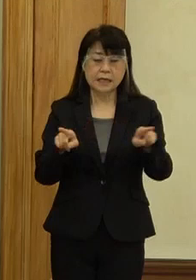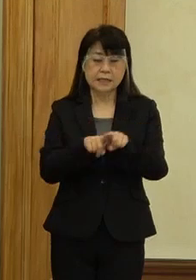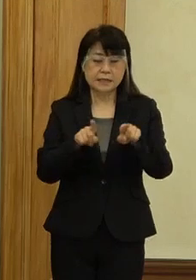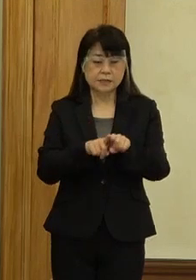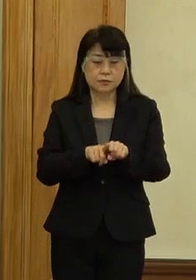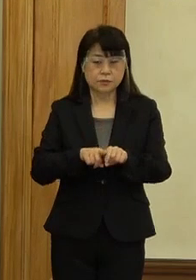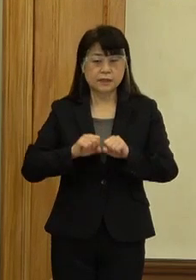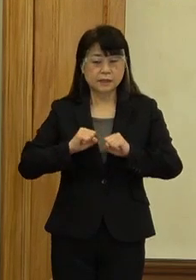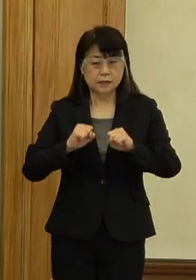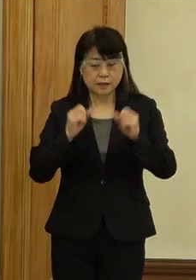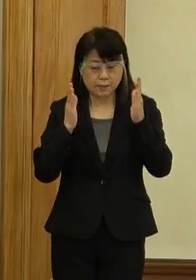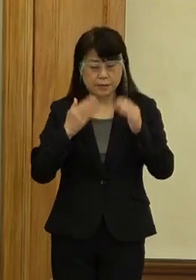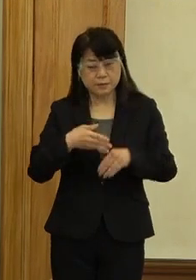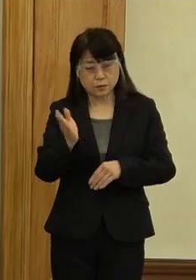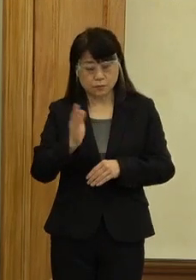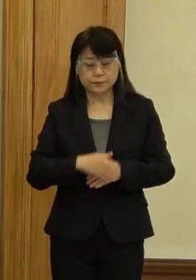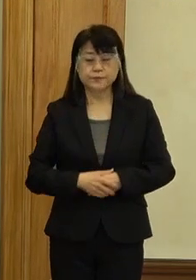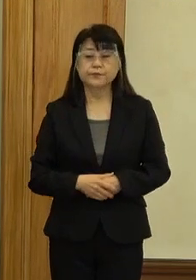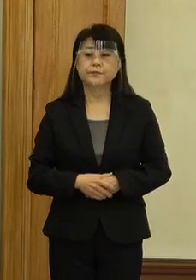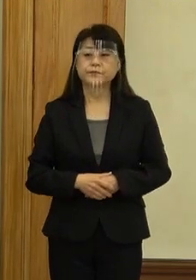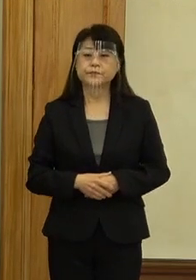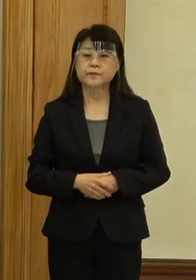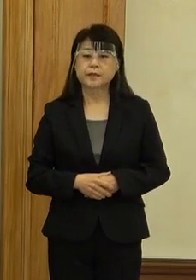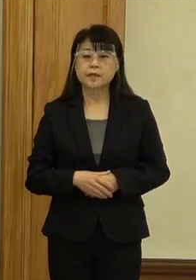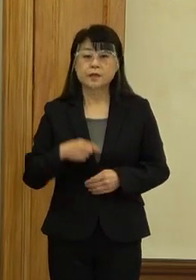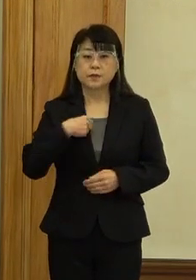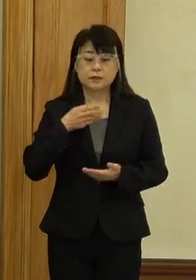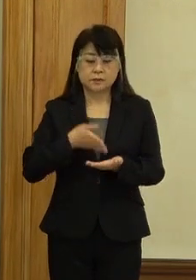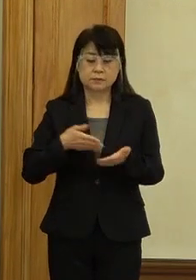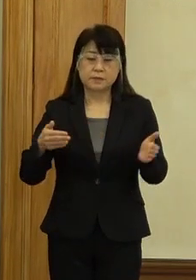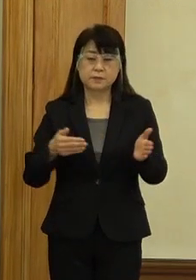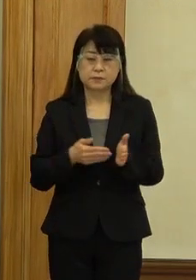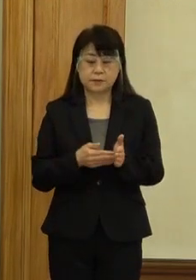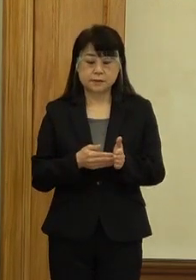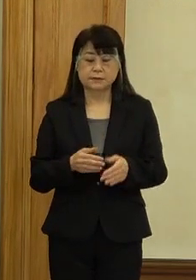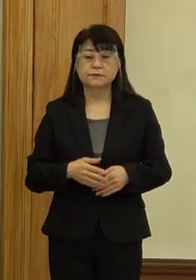に立ち向かってまいりましょう。冒頭、私からは以上でございます。